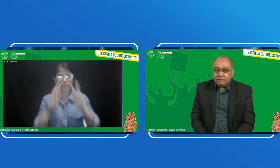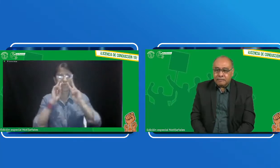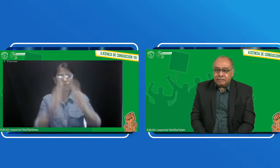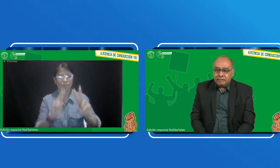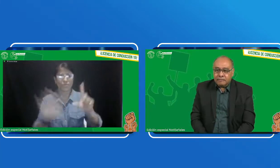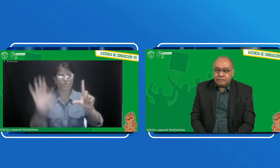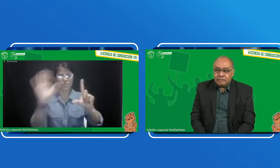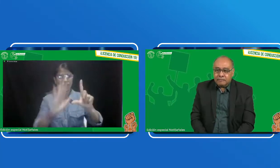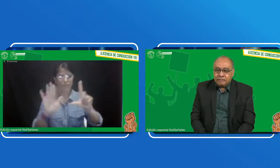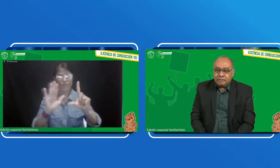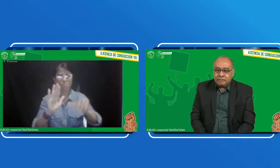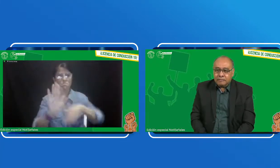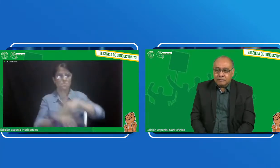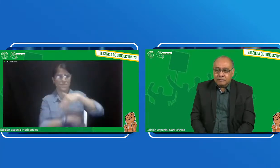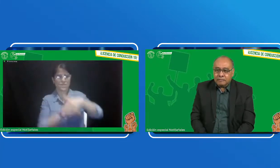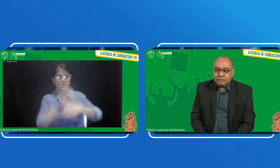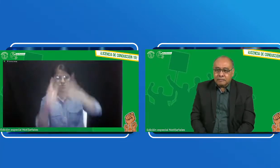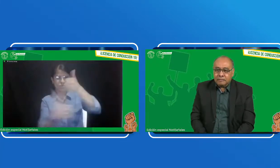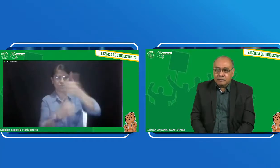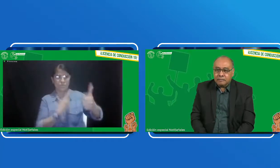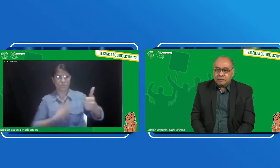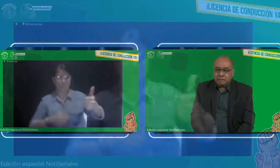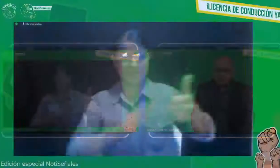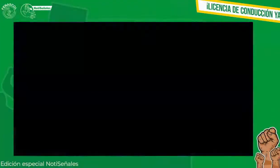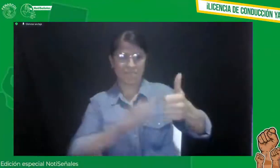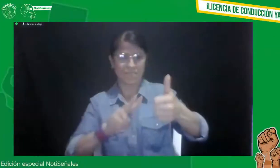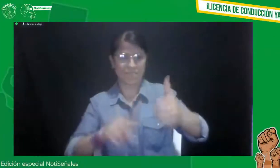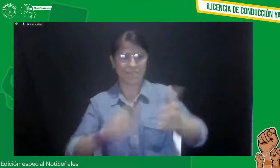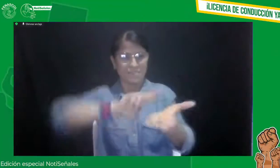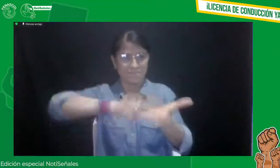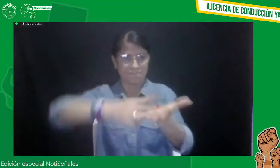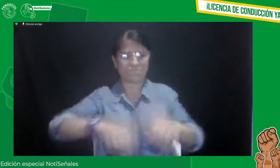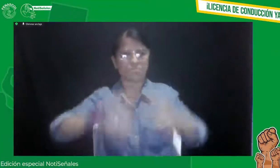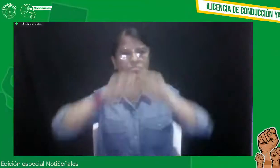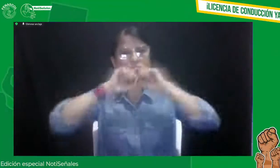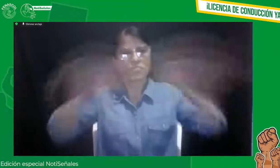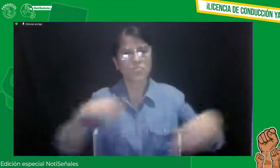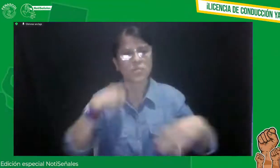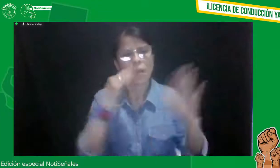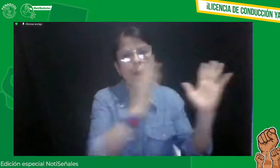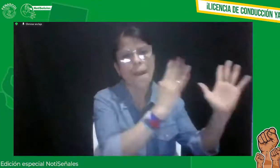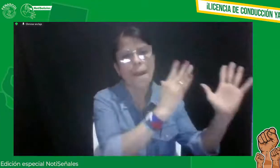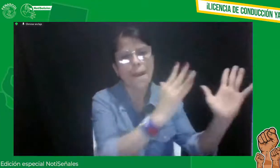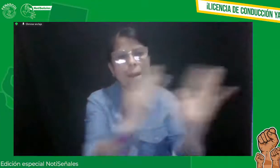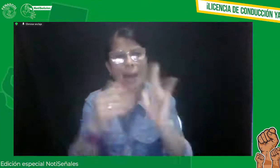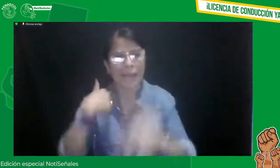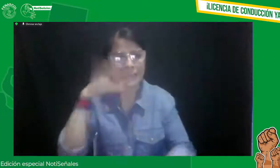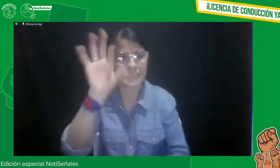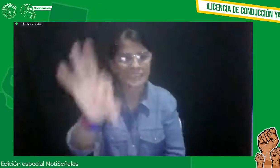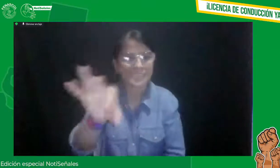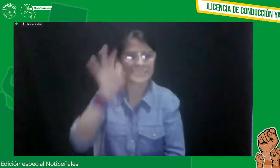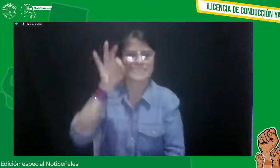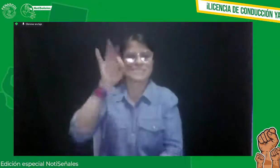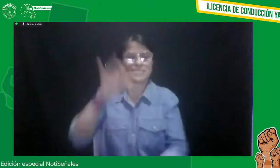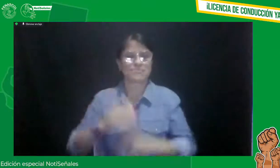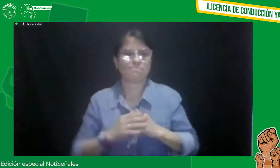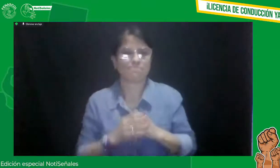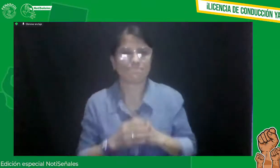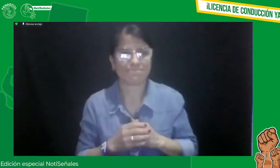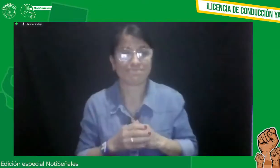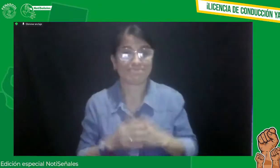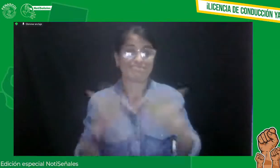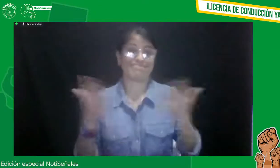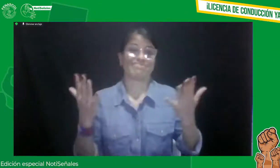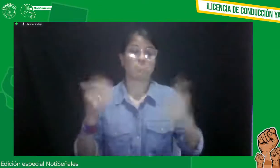3 años? Sandra. Gracias. Bueno, pues viendo el video del viceministro de Transporte y el servicio de interpretación que hay